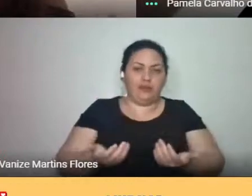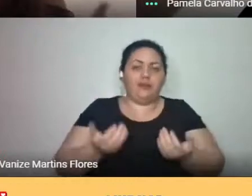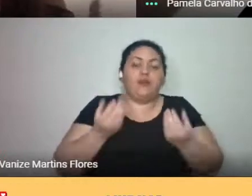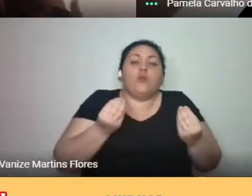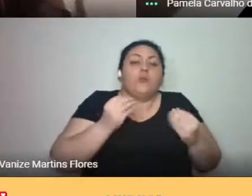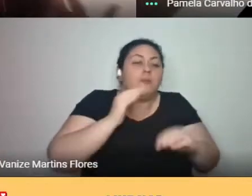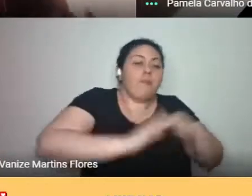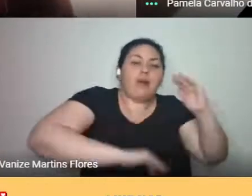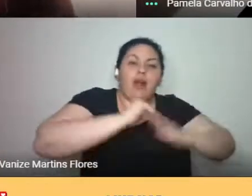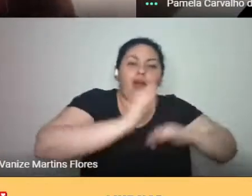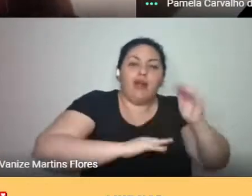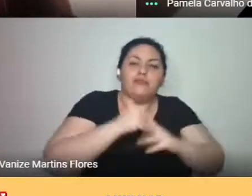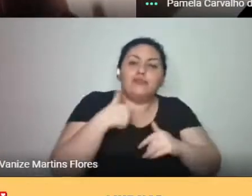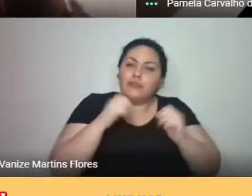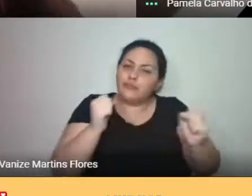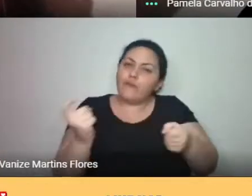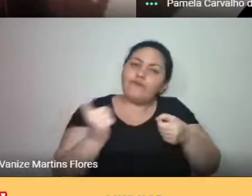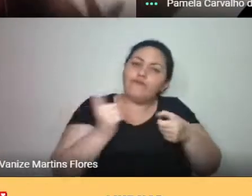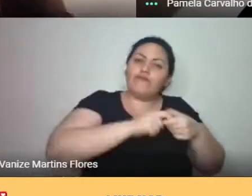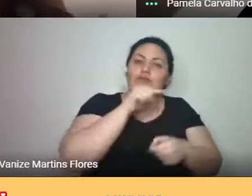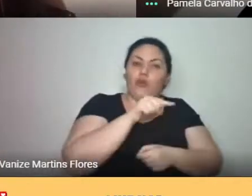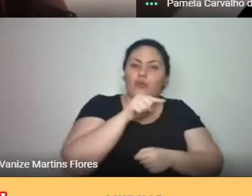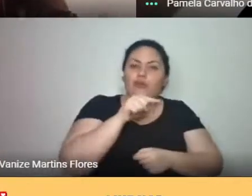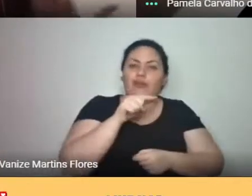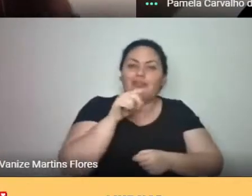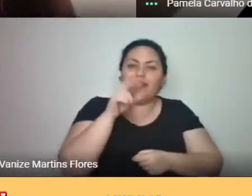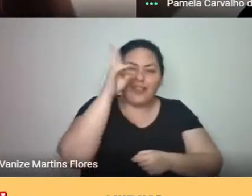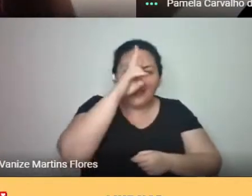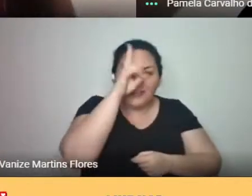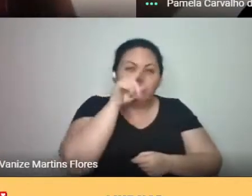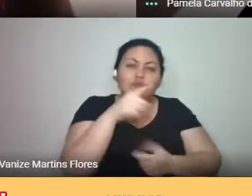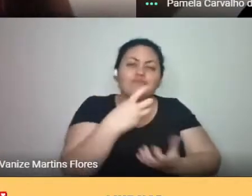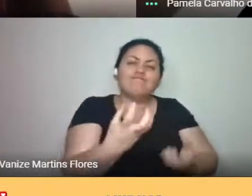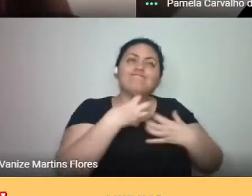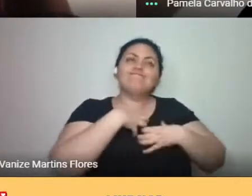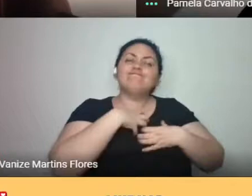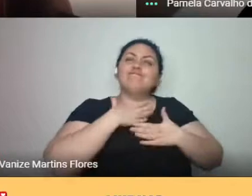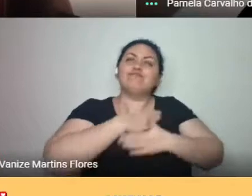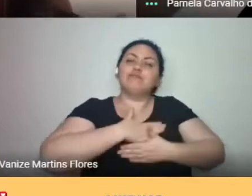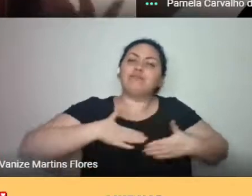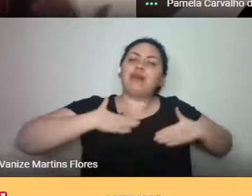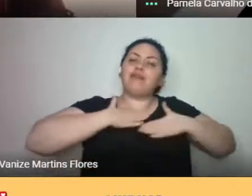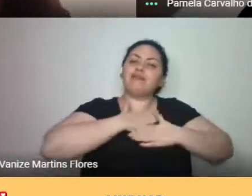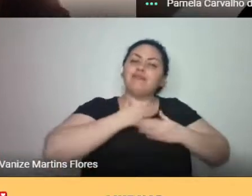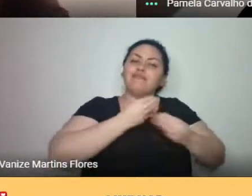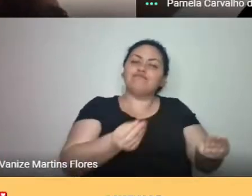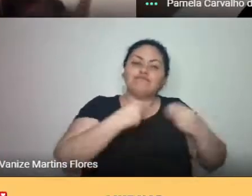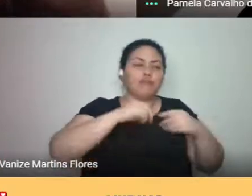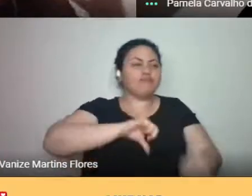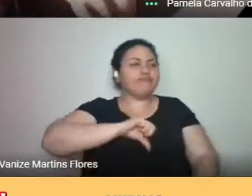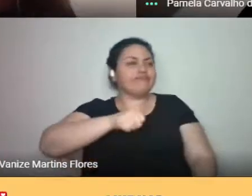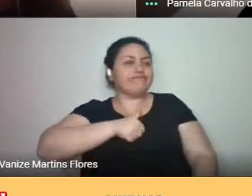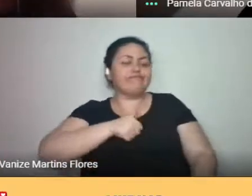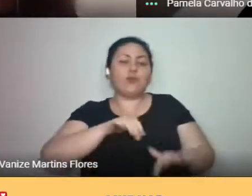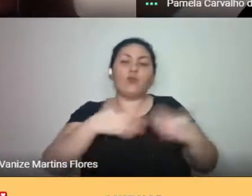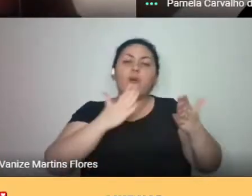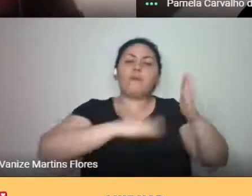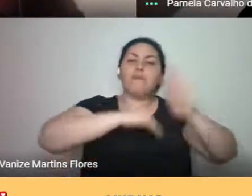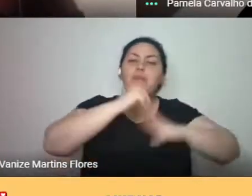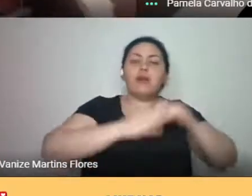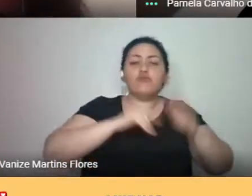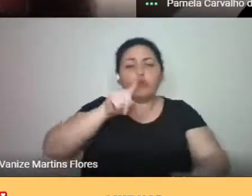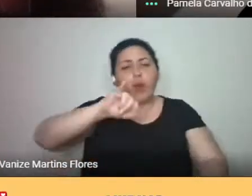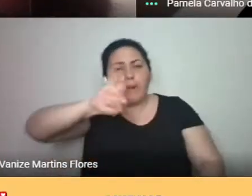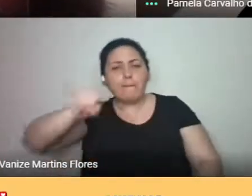lembro, né, que eu posso lançar mão? Quais são as ferramentas que me trazem essa sensação de bem-estar nesse momento e que eu posso lançar